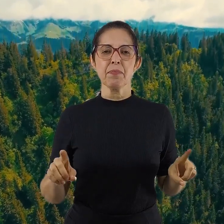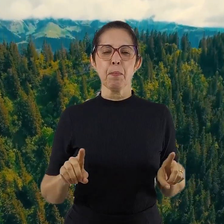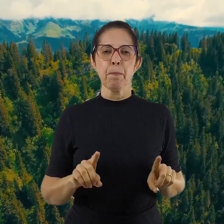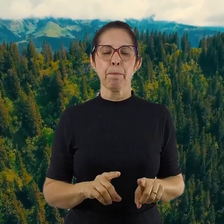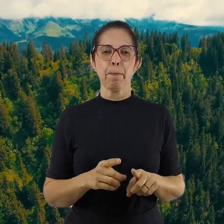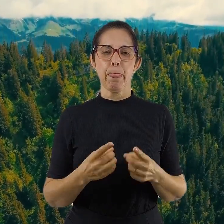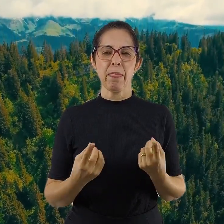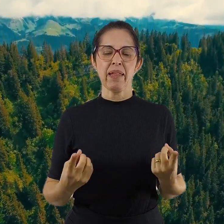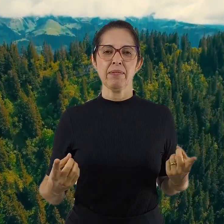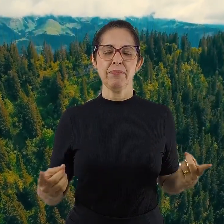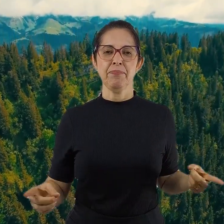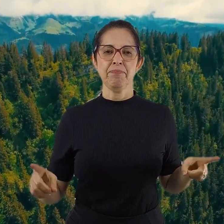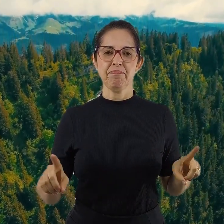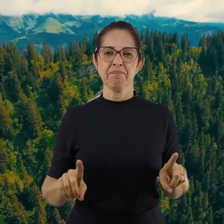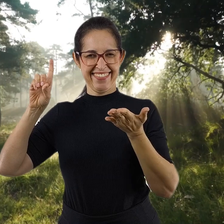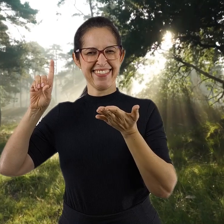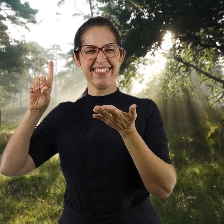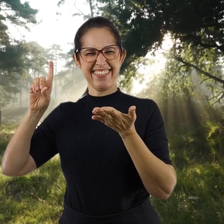glória a Jesus,